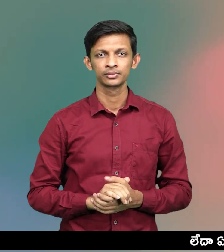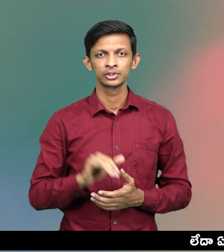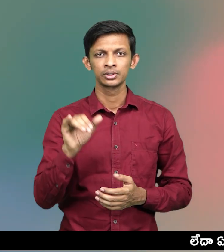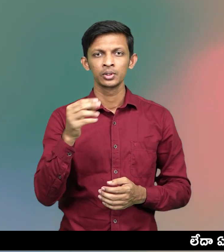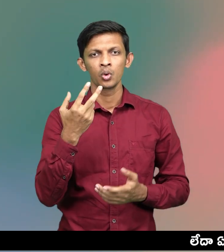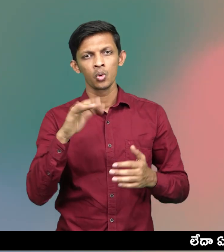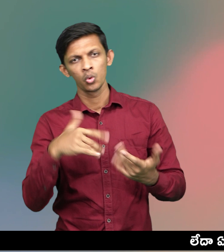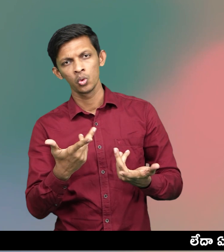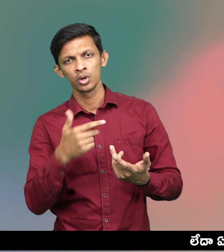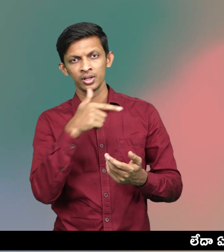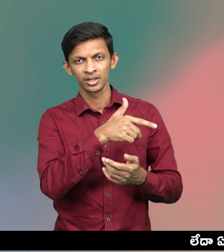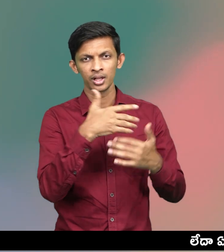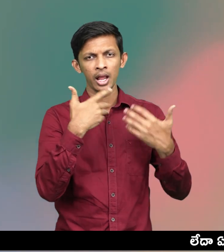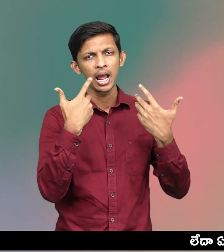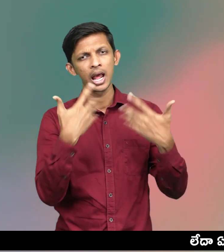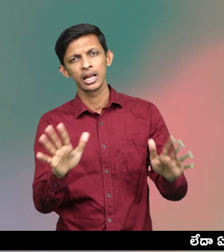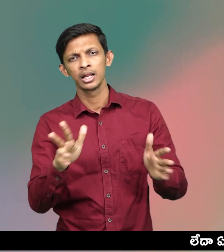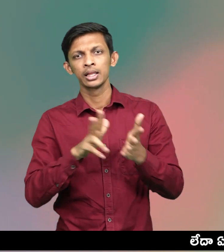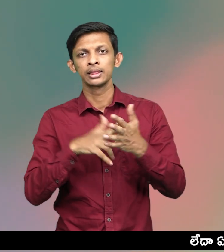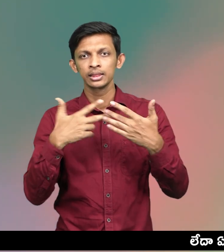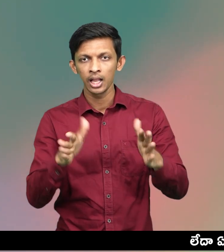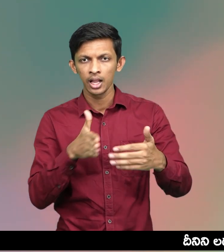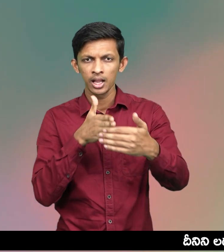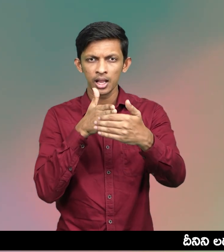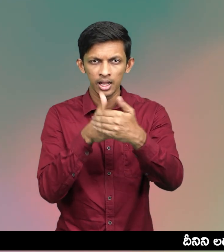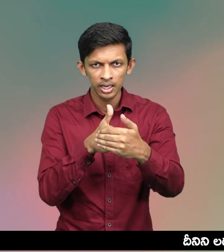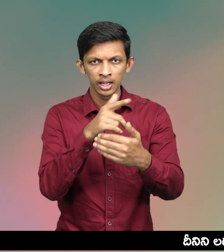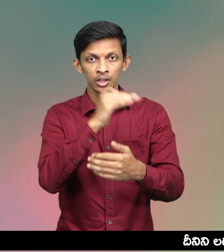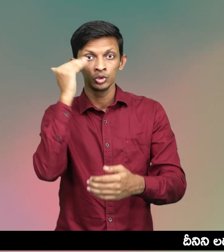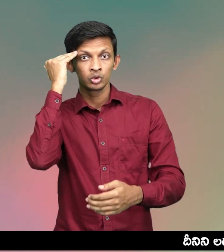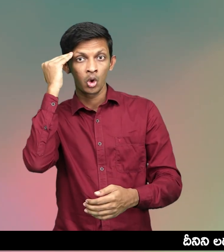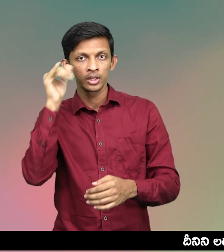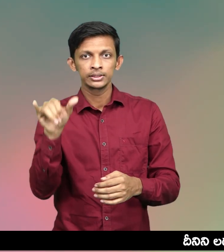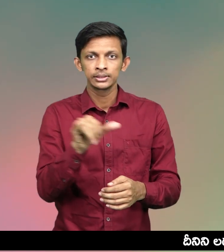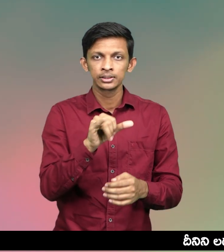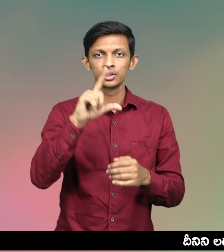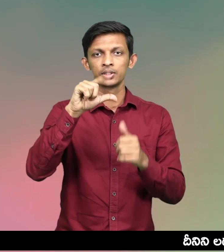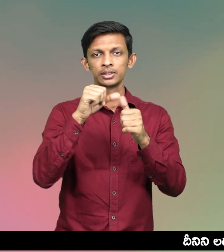లేదా ఏదైనా సహజ అవరోధం, దీనిని లగూన్ లేక్ అని పిలుస్తారు.